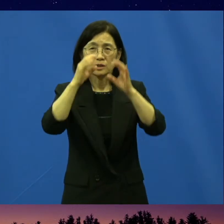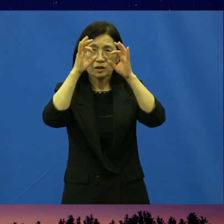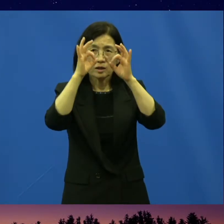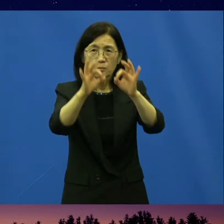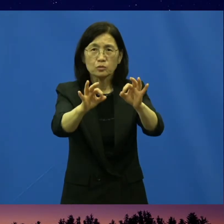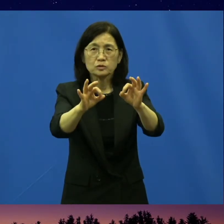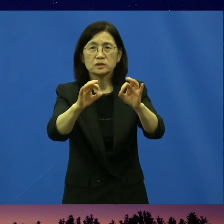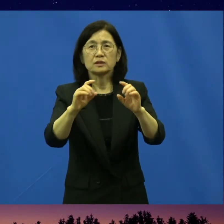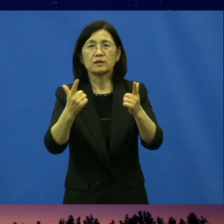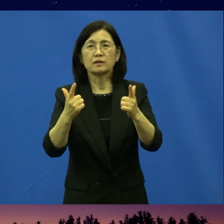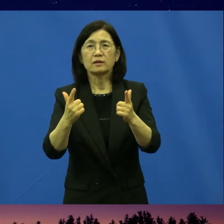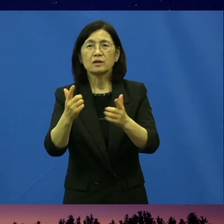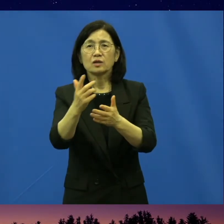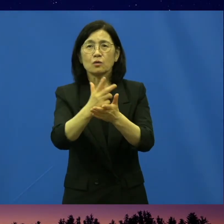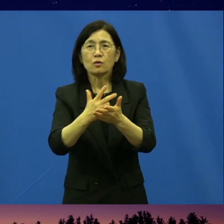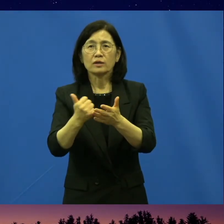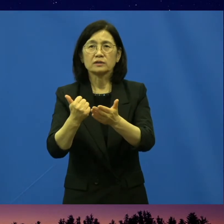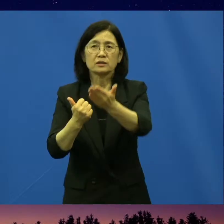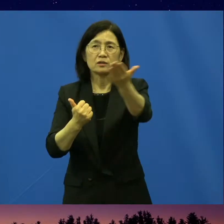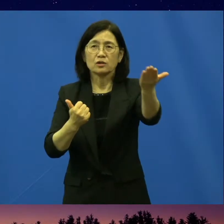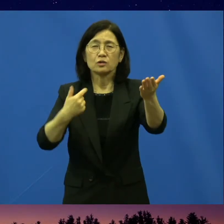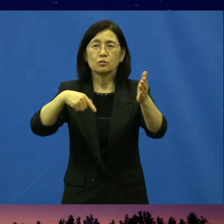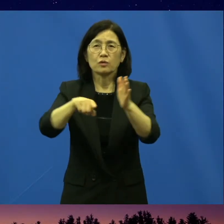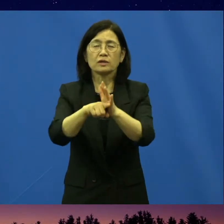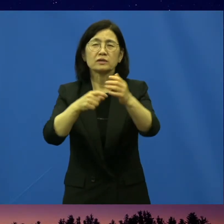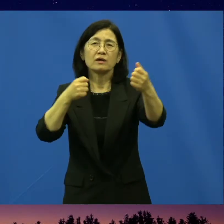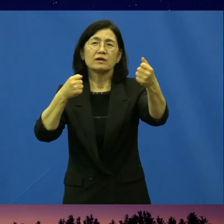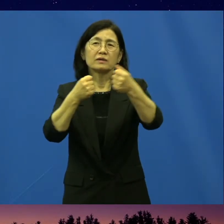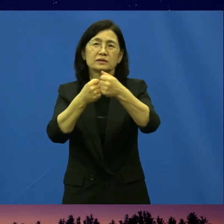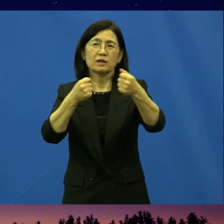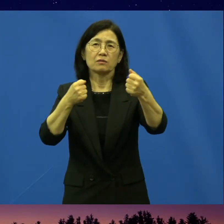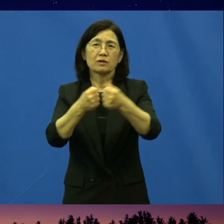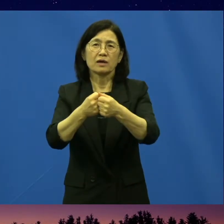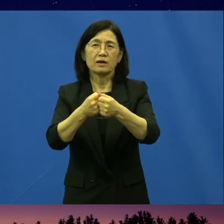위하여 싸우시리니 너희는 가만히 있을지니라.